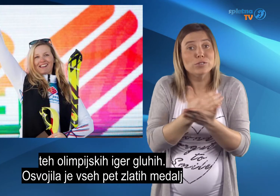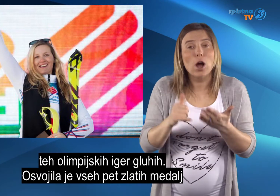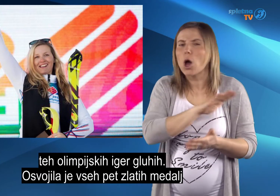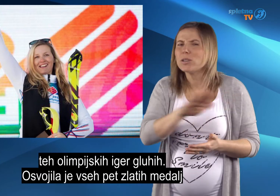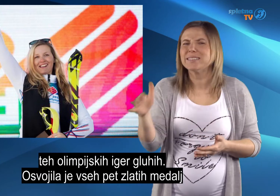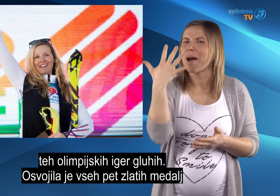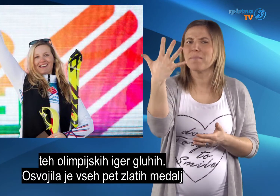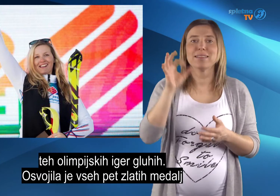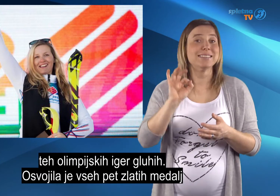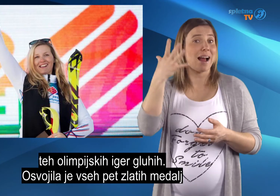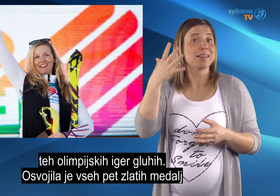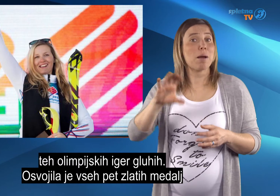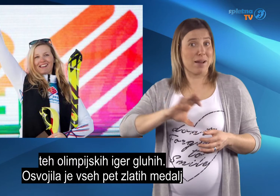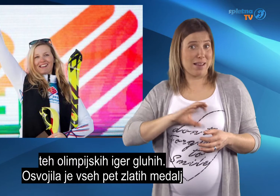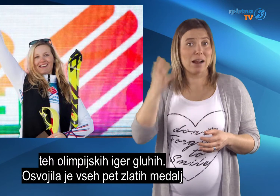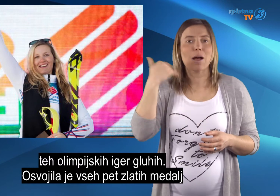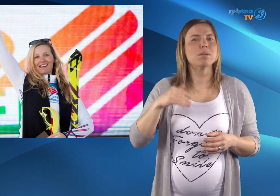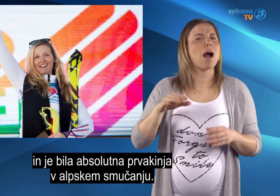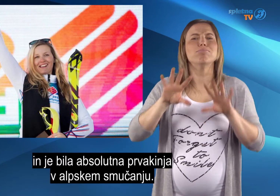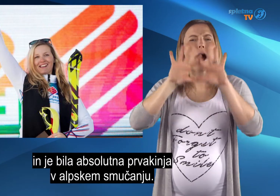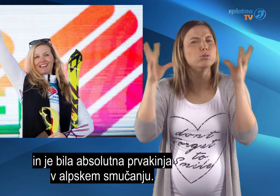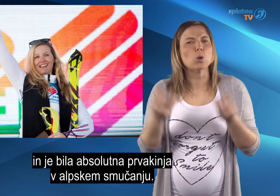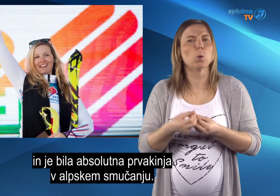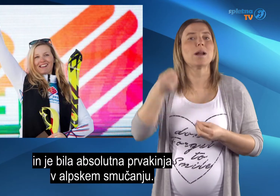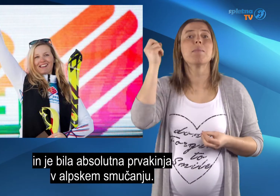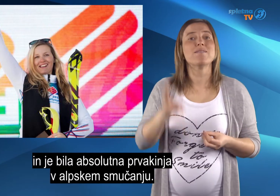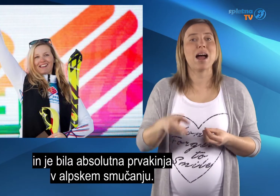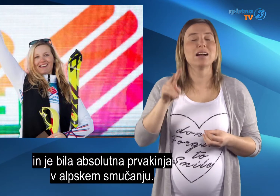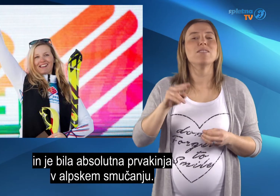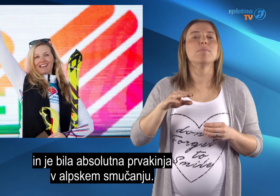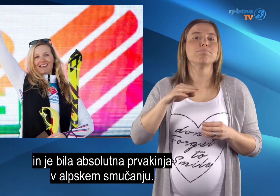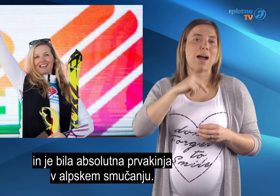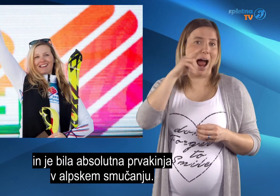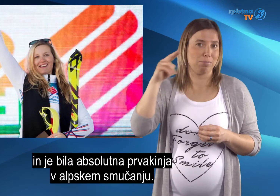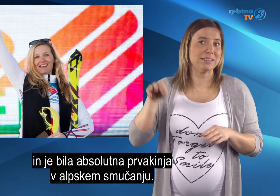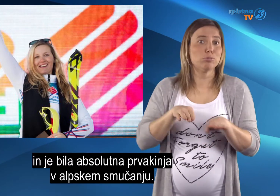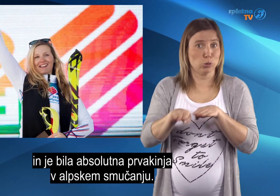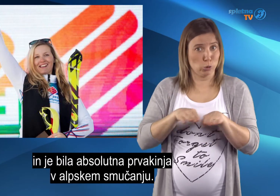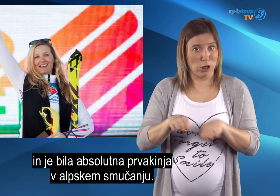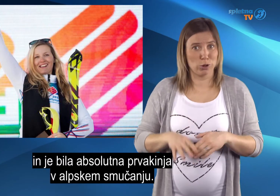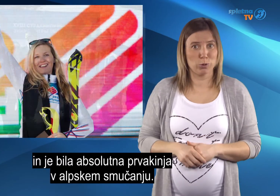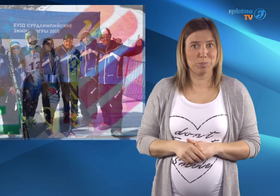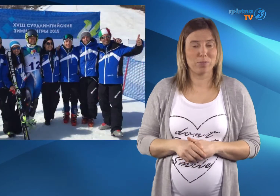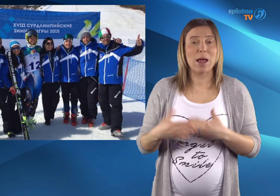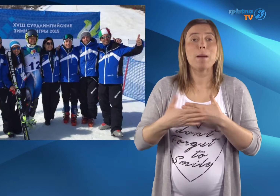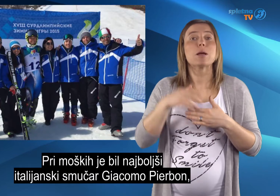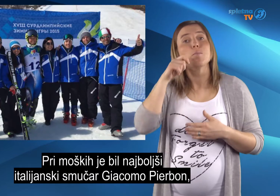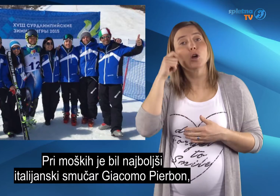Osvojila je vseh 5 zlatih medalj in je bila absolutna prvakinja v alpskem smučanju. Pri moških je